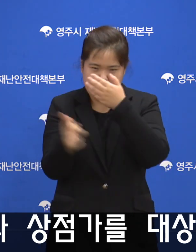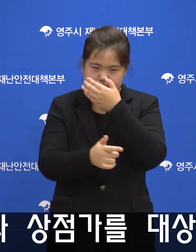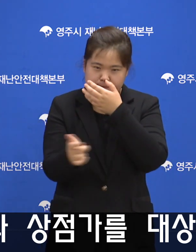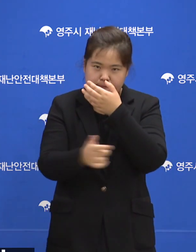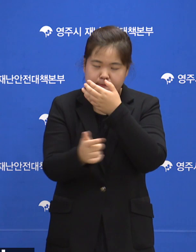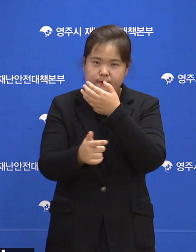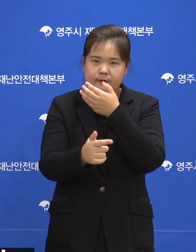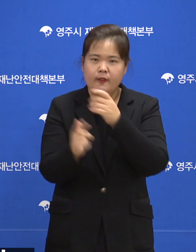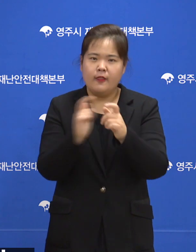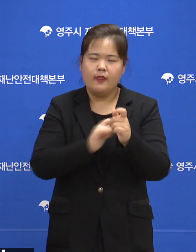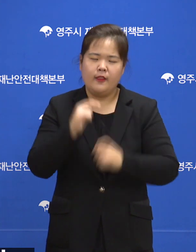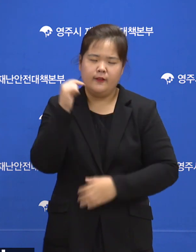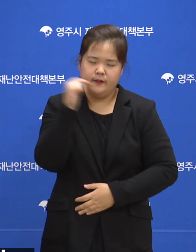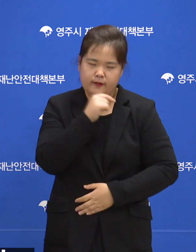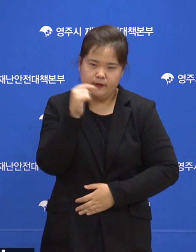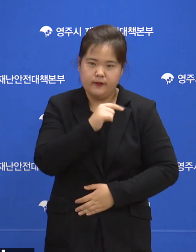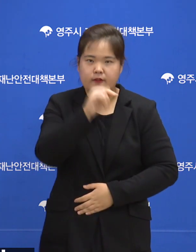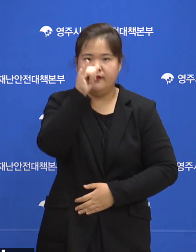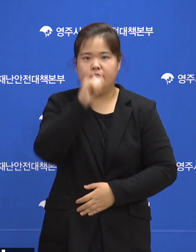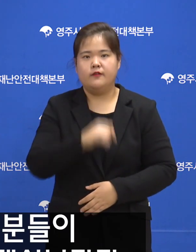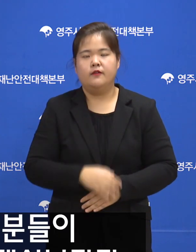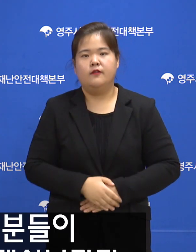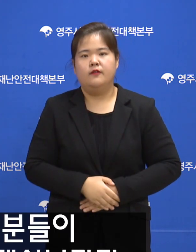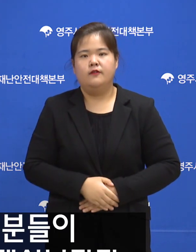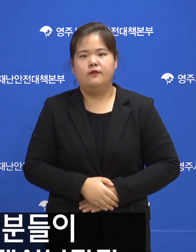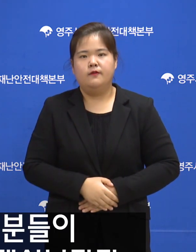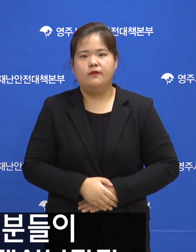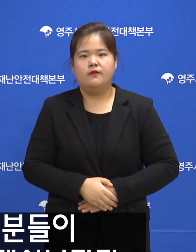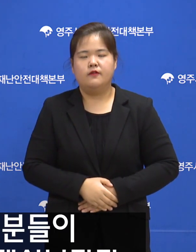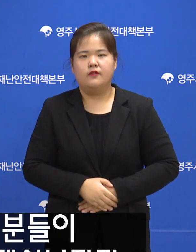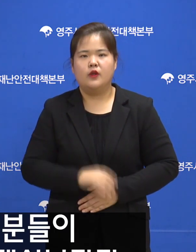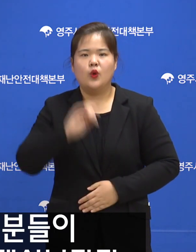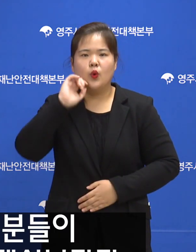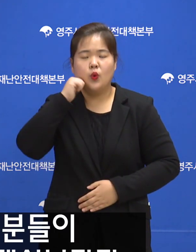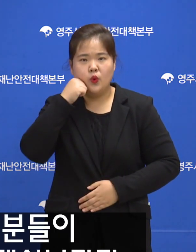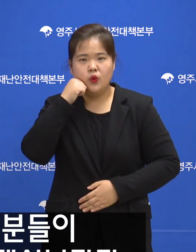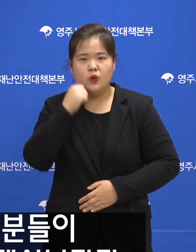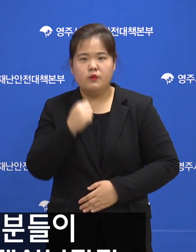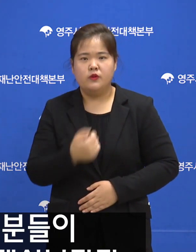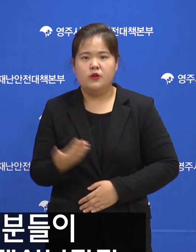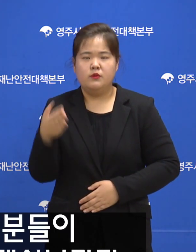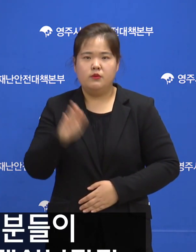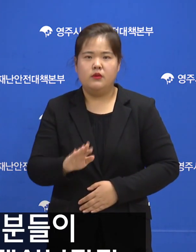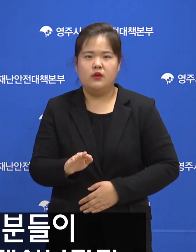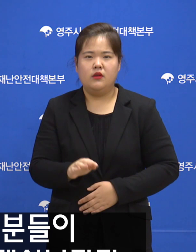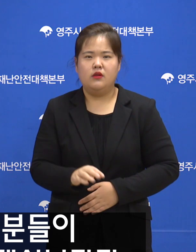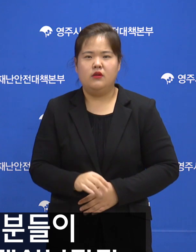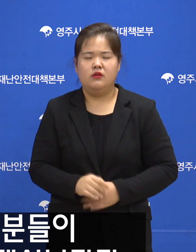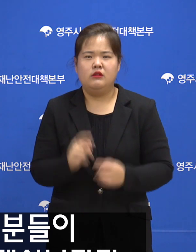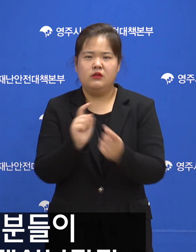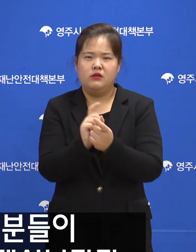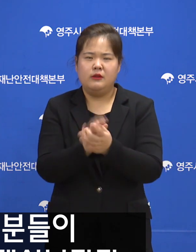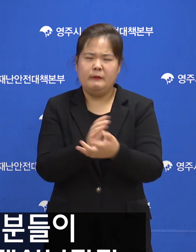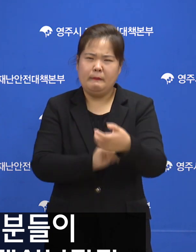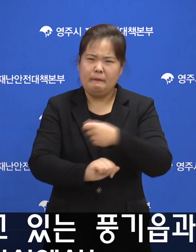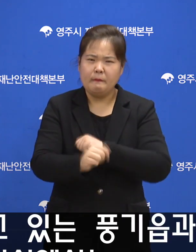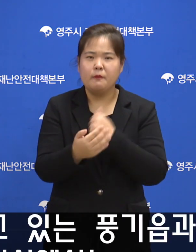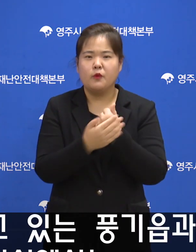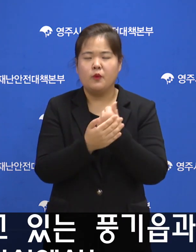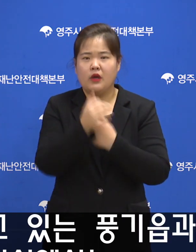소독작업을 더욱 강화해 나가겠습니다. 어려운 상황에서도 많은 분들이 자발적으로 참여해 주시고